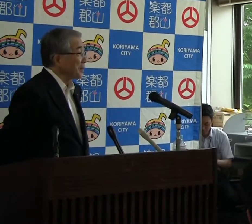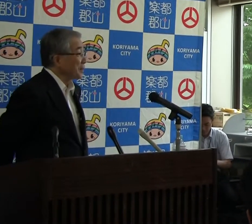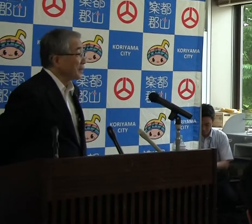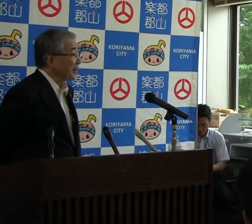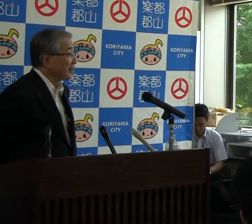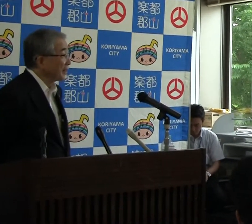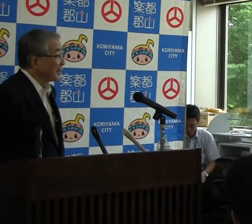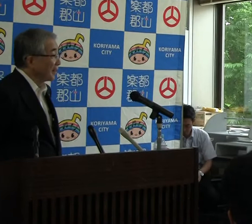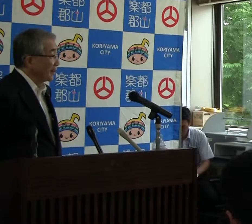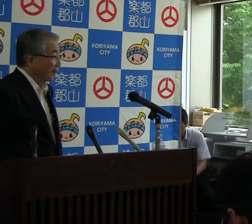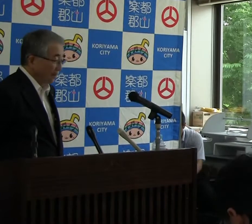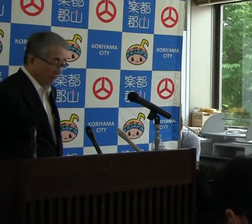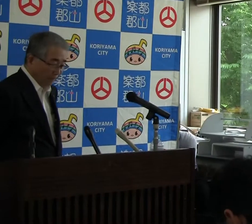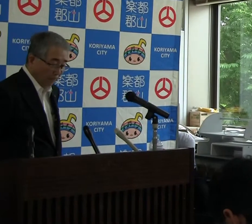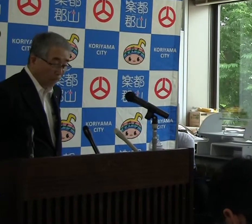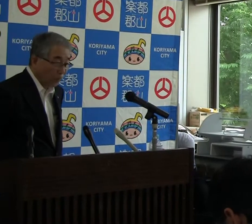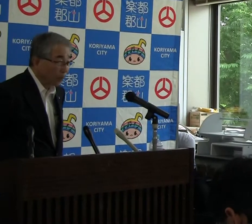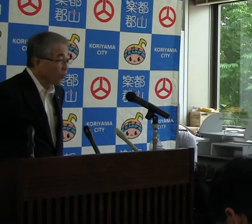お願いします。